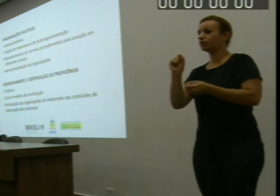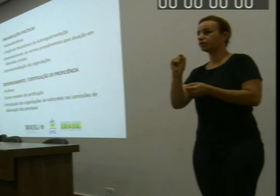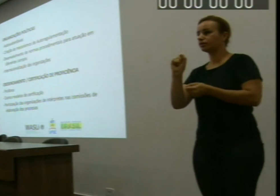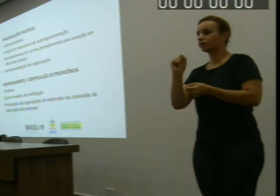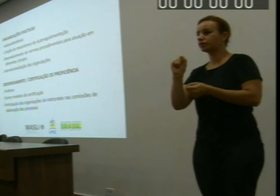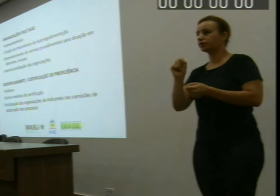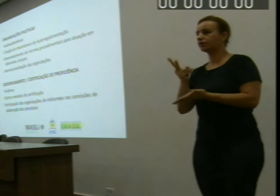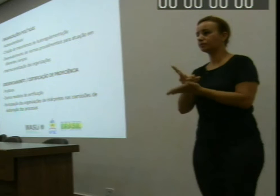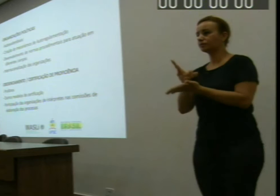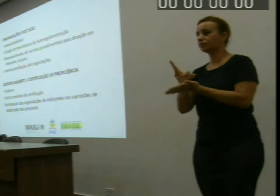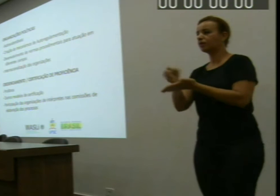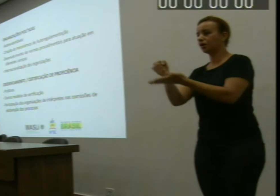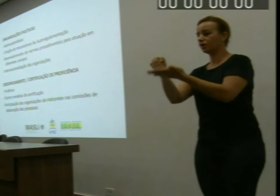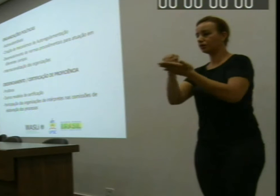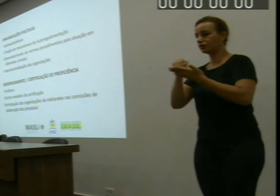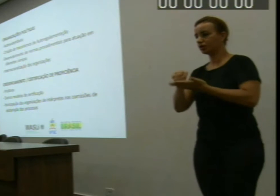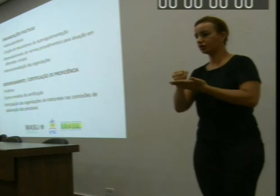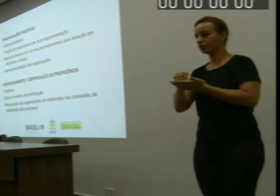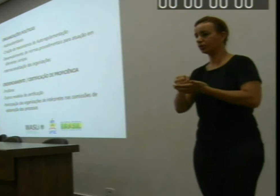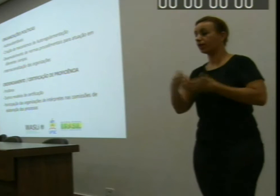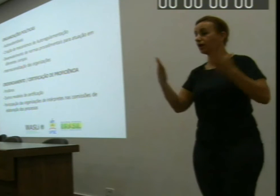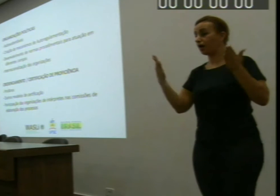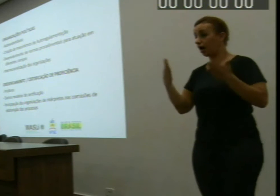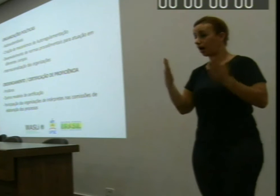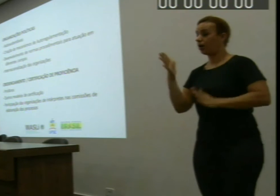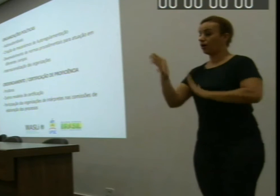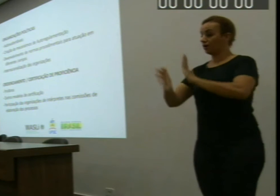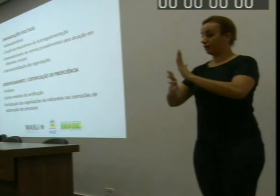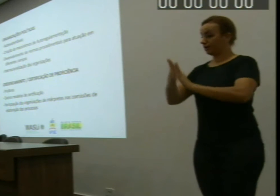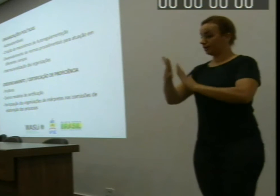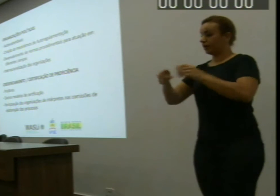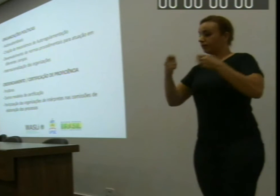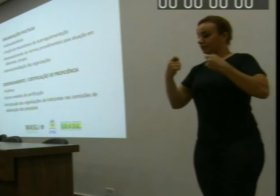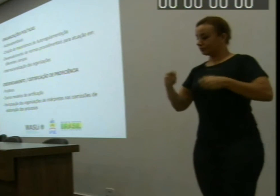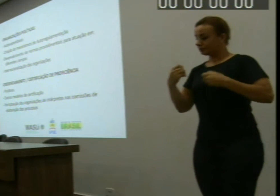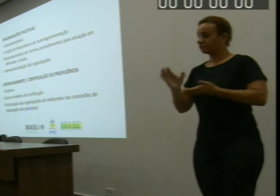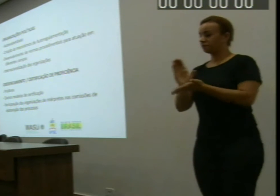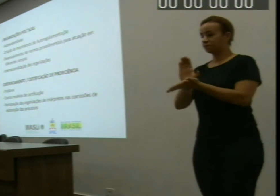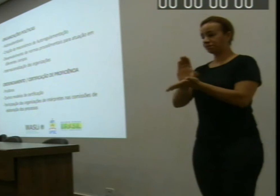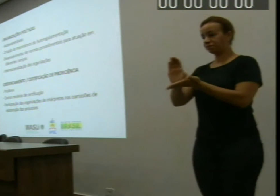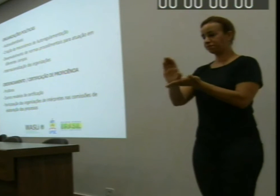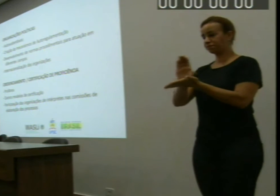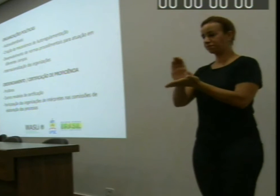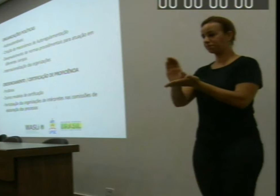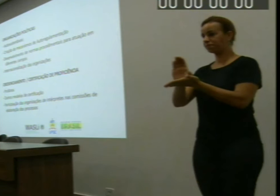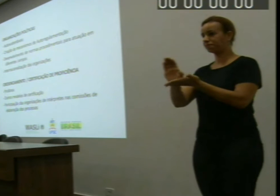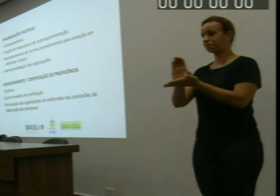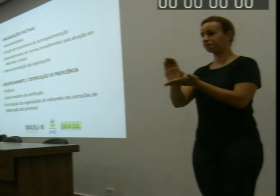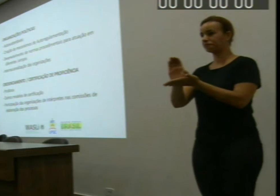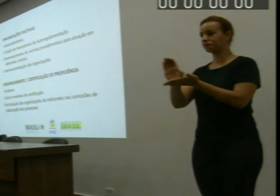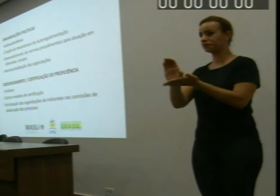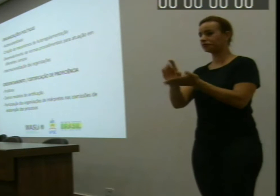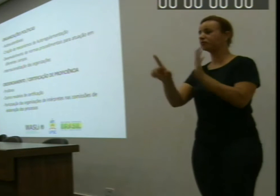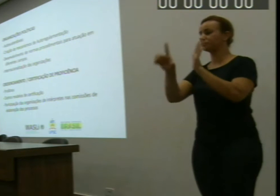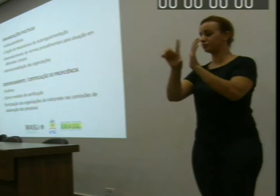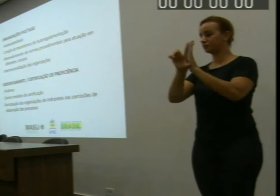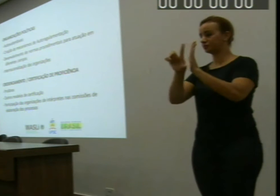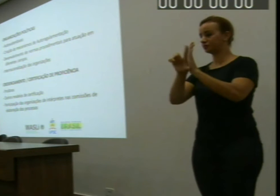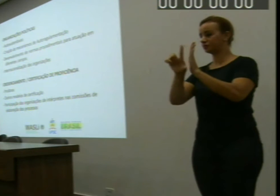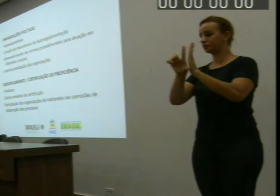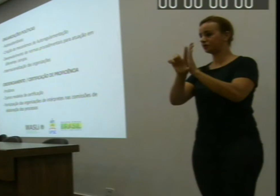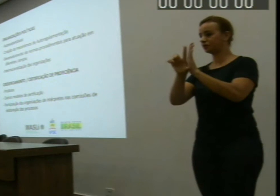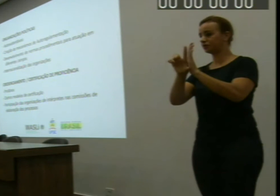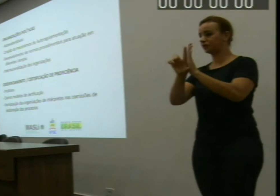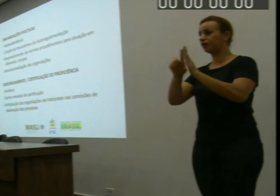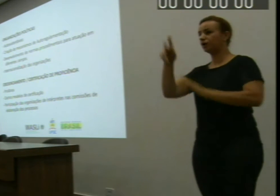exemplo e no nosso caso se a gente não tem conselho esse é o caminho é a gente ter uma autorregulamentação é a própria